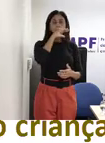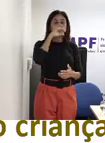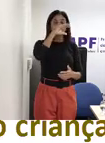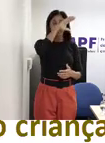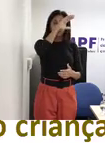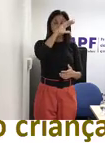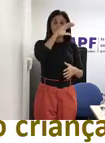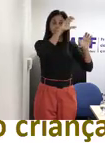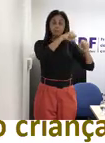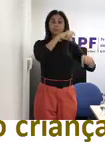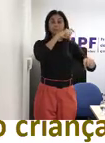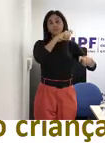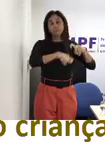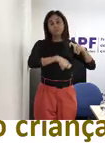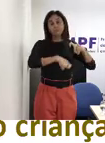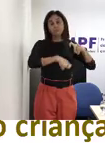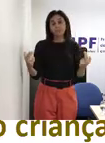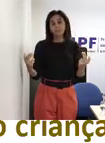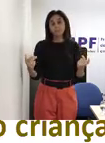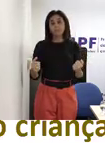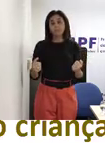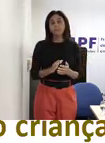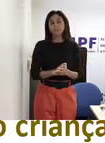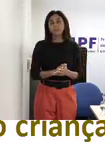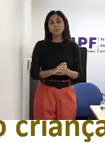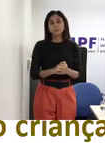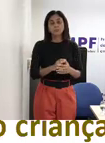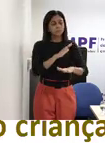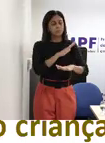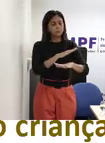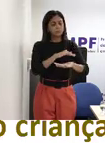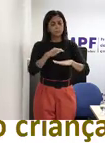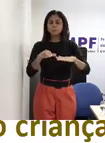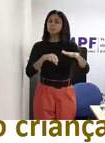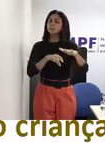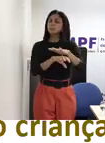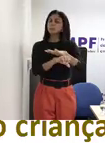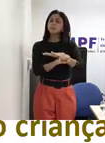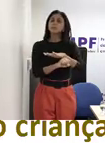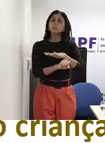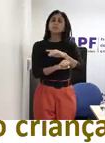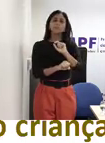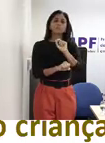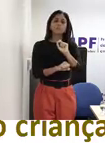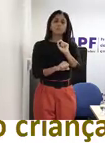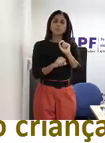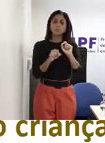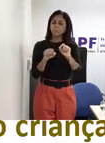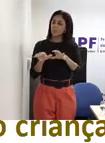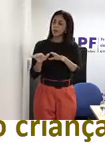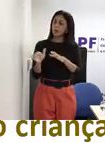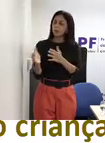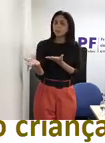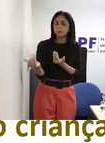seria a pornografia infantil no caso agora mudando a terminologia corretamente o abuso sexual juvenil quando aparece a criança em alguma foto